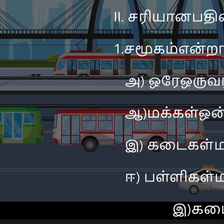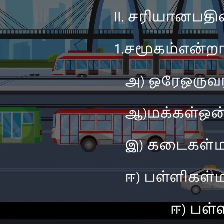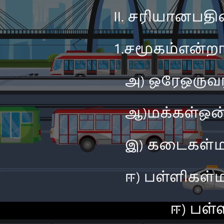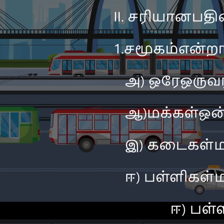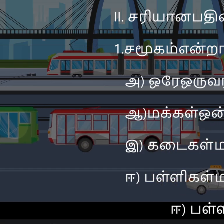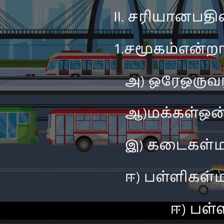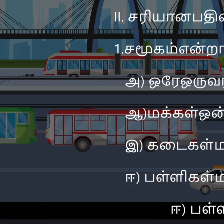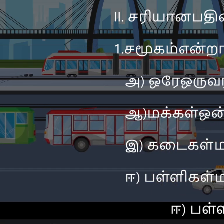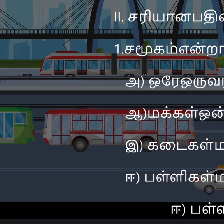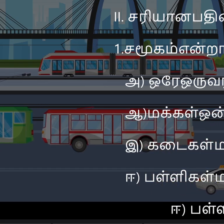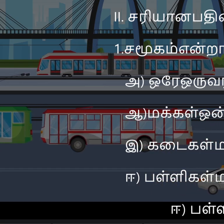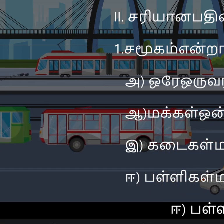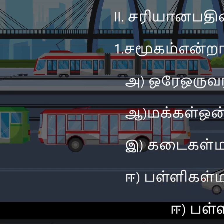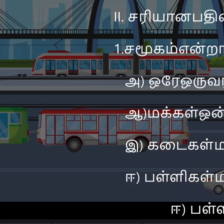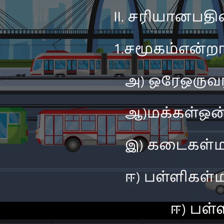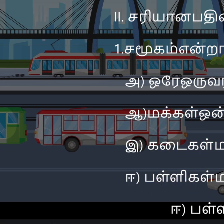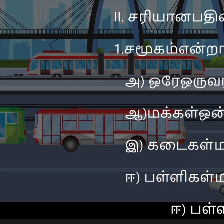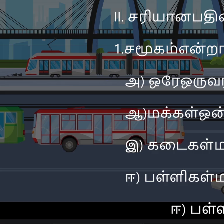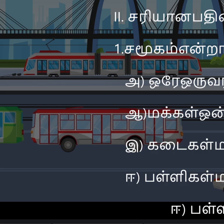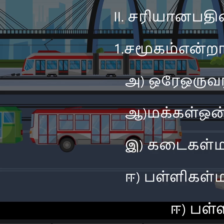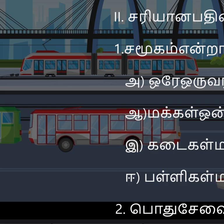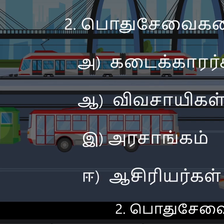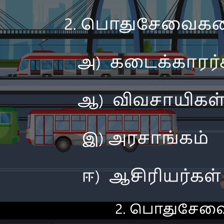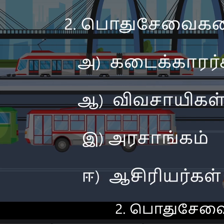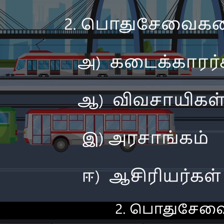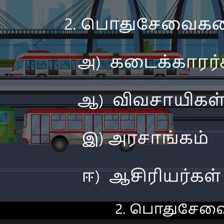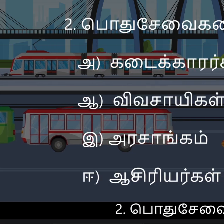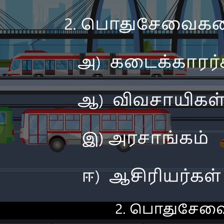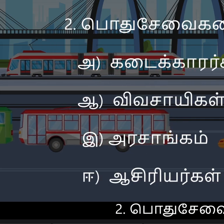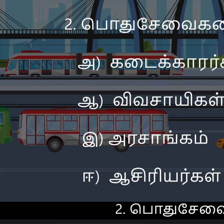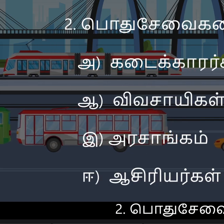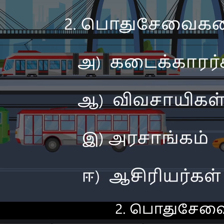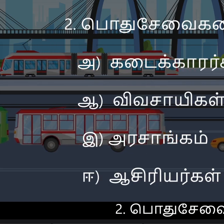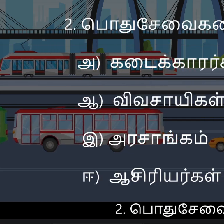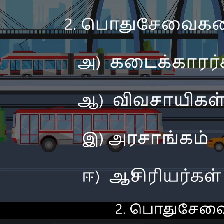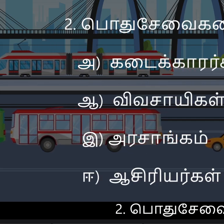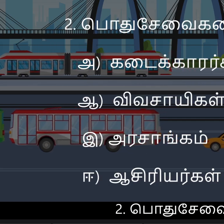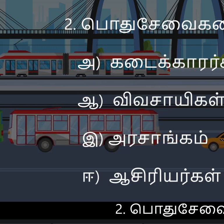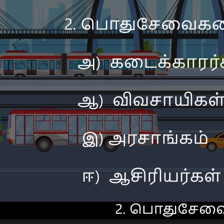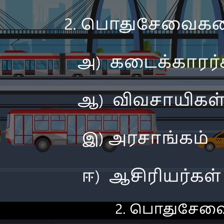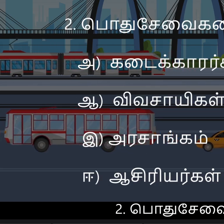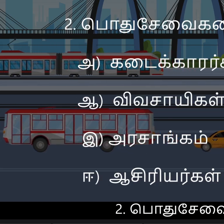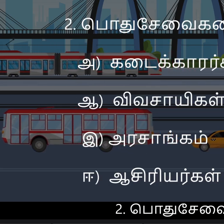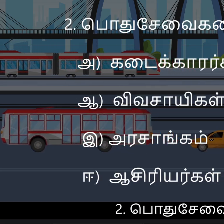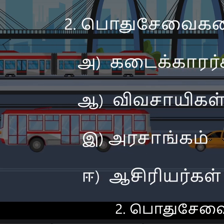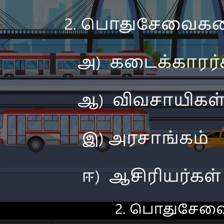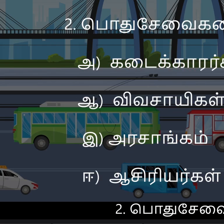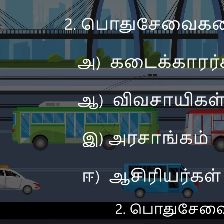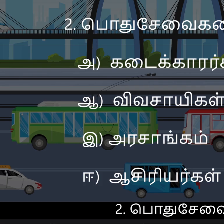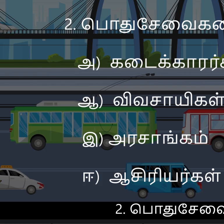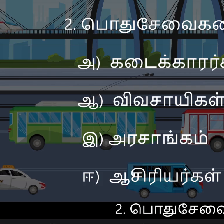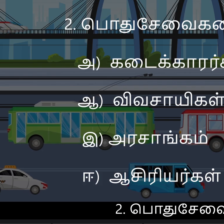இடம். இ. பள்ளிகள் மட்டும் உள்ள இடம். கேள்வி 2. பொது சேவைகளை